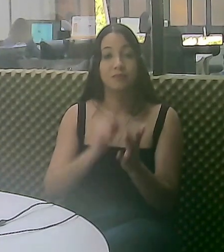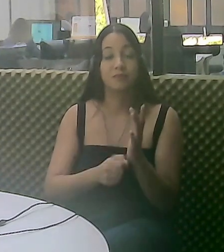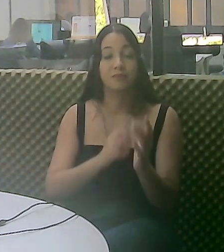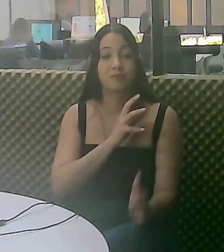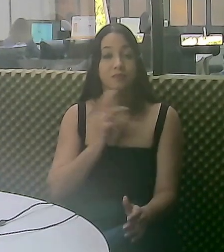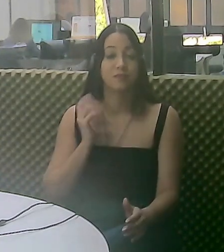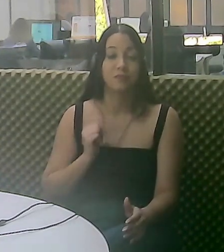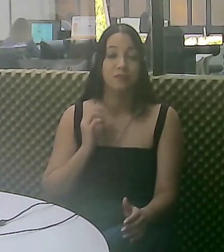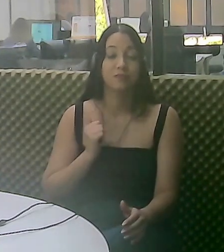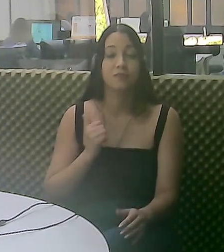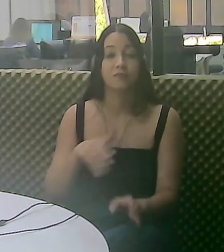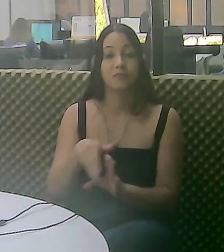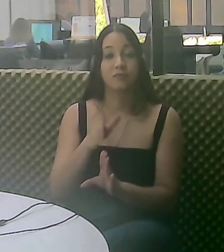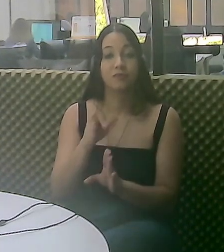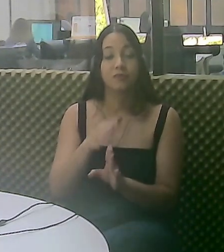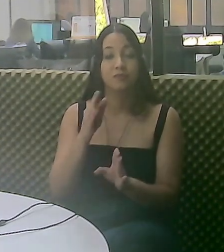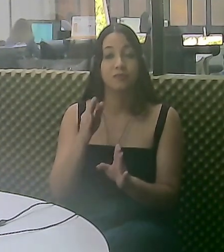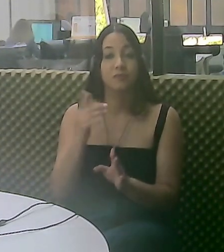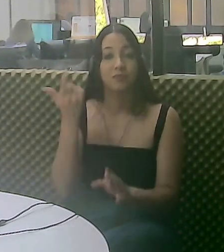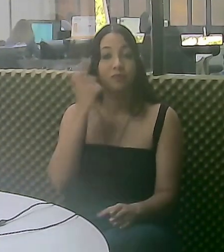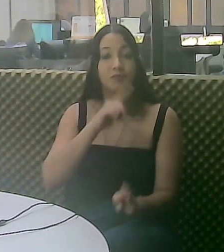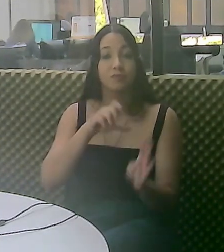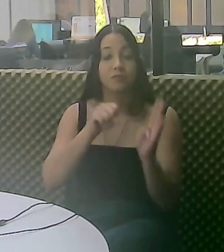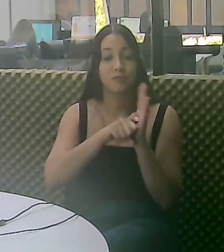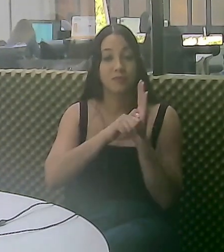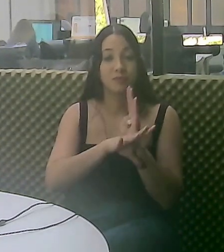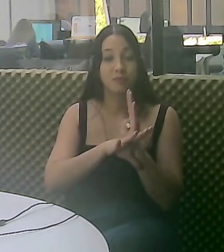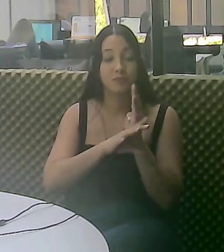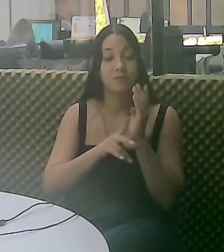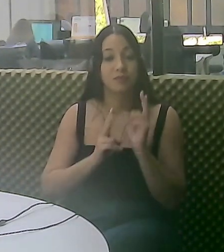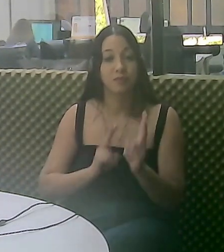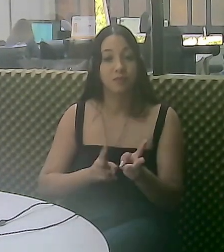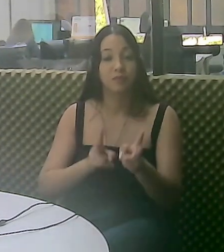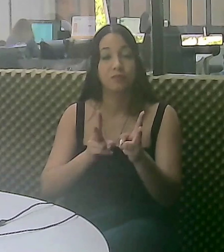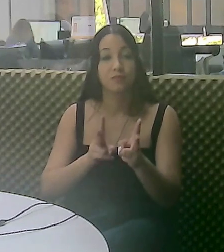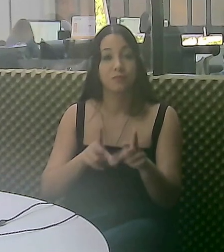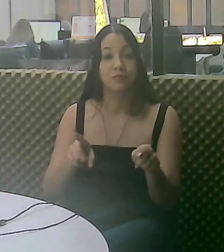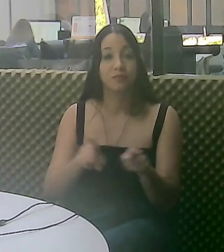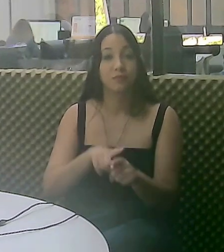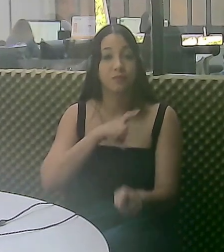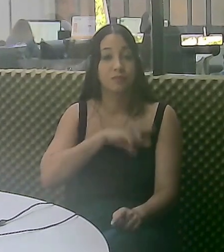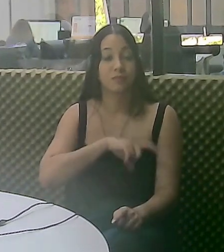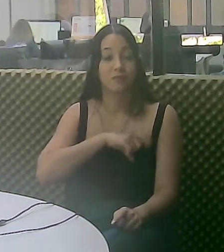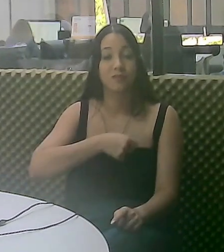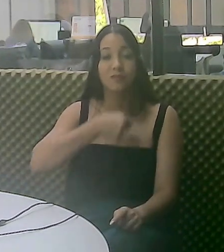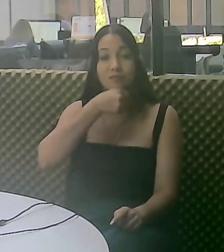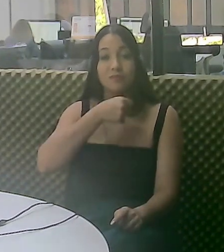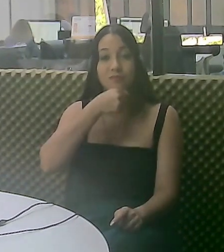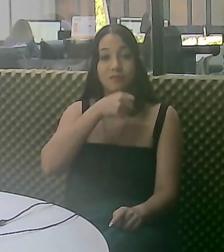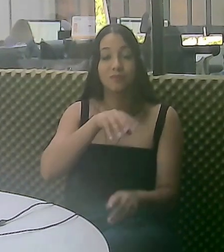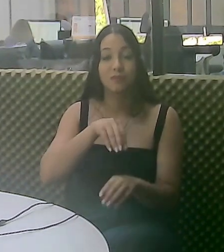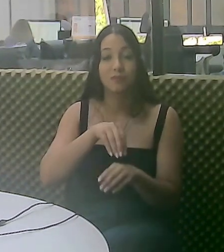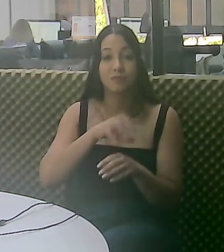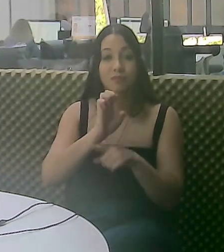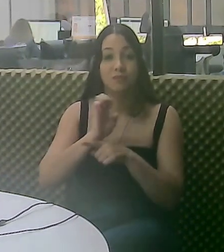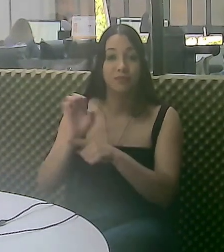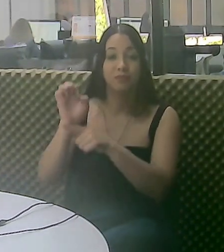Bolsa Família, orientações para obter benefício de prestação continuada e carteirinha do idoso interestadual.